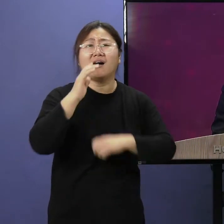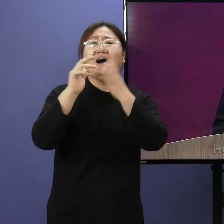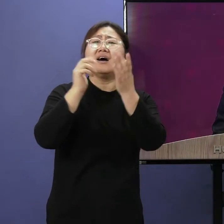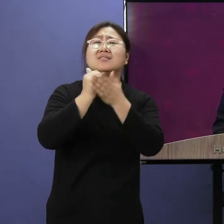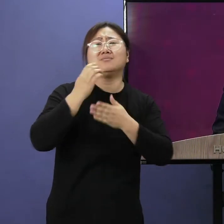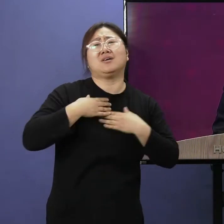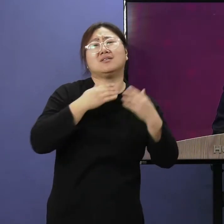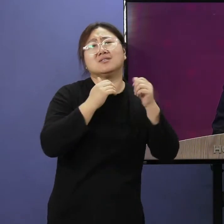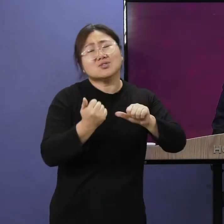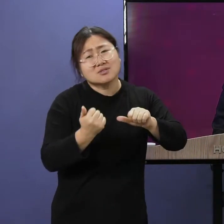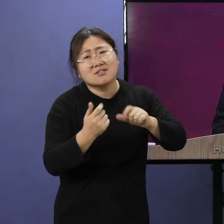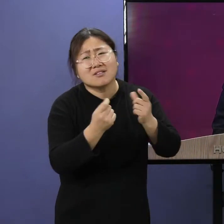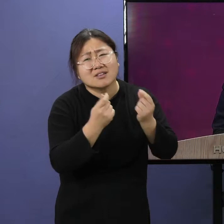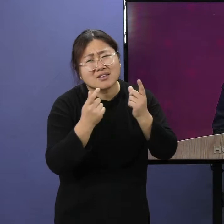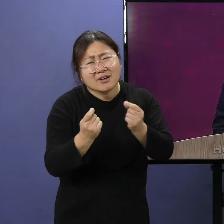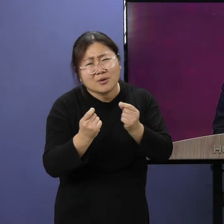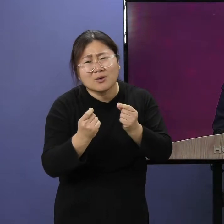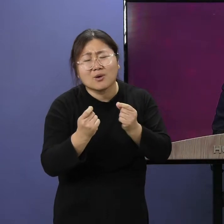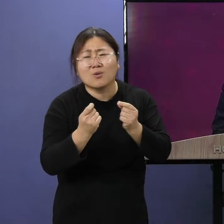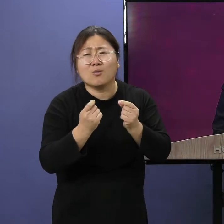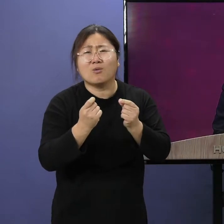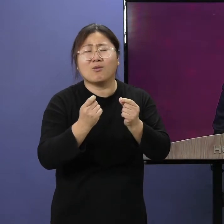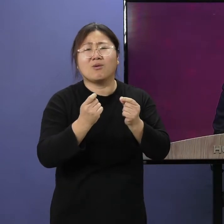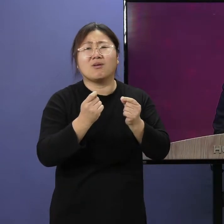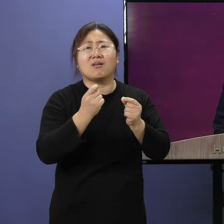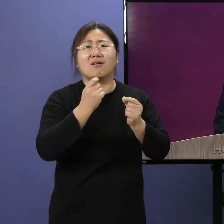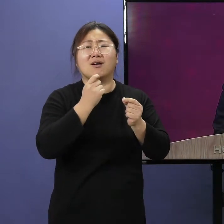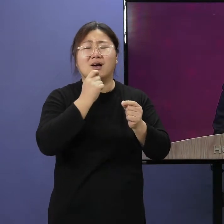좀 살려주세요 라고 외쳤던 저의 입술에,